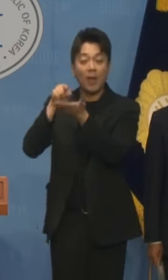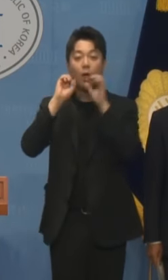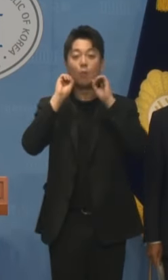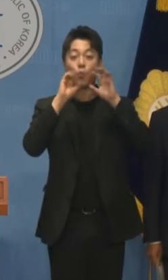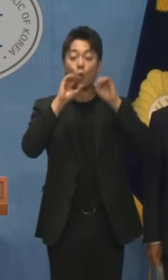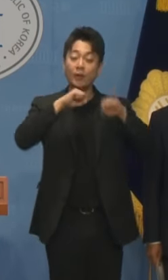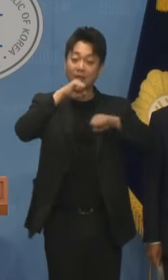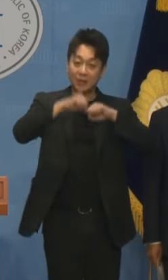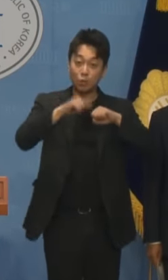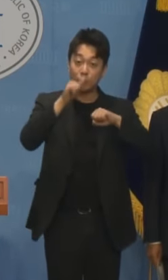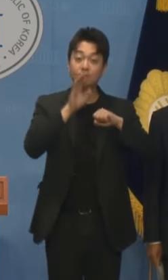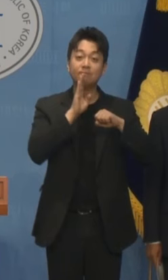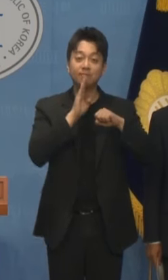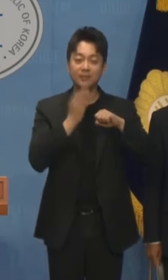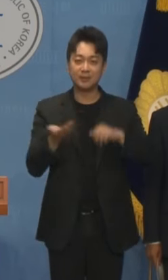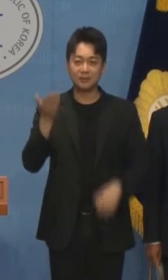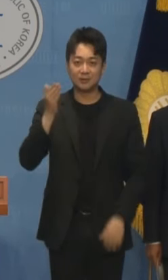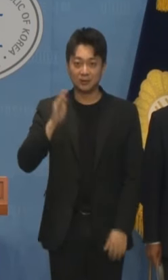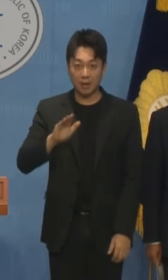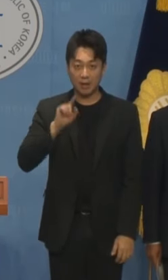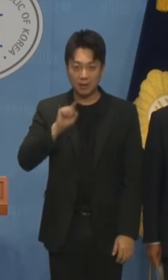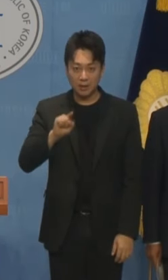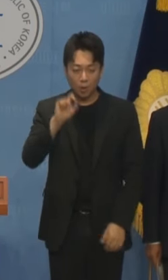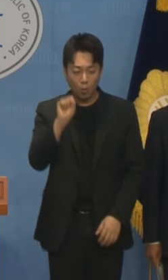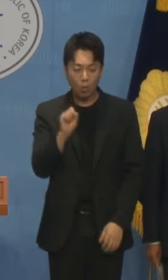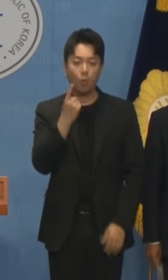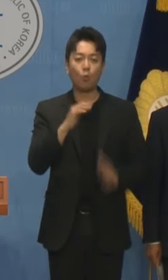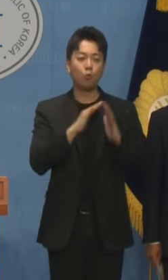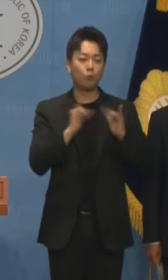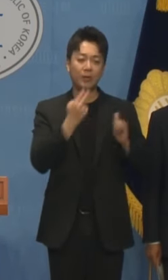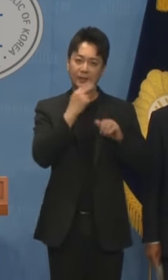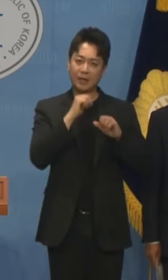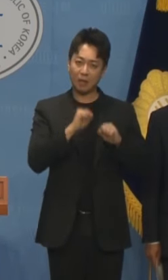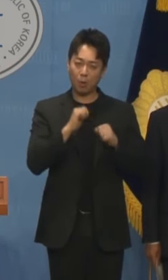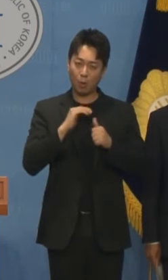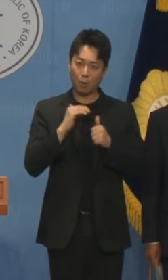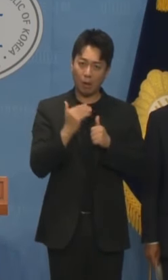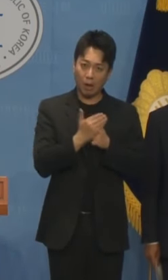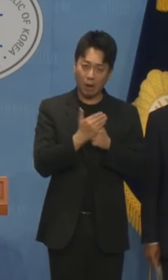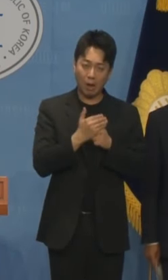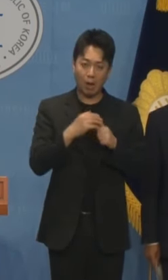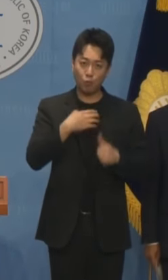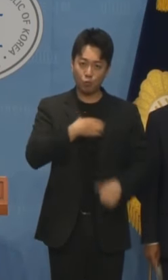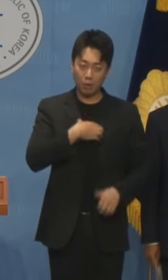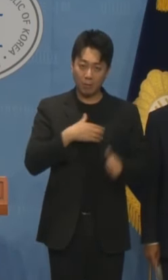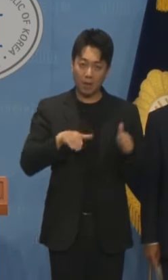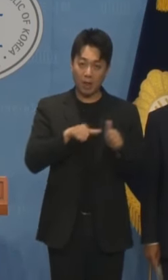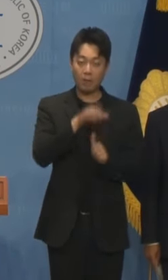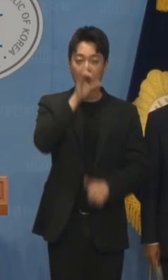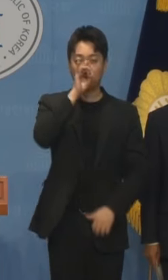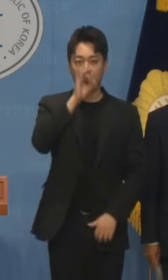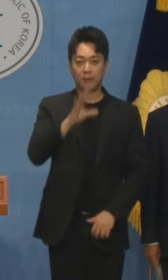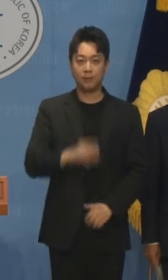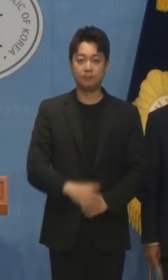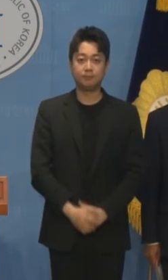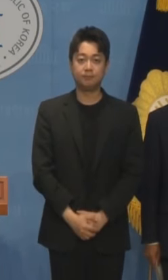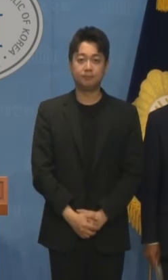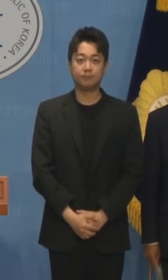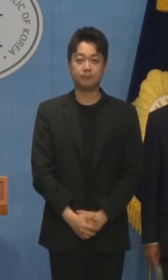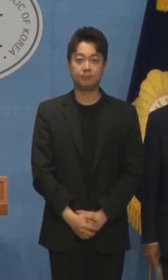생명을 위협하는 대북 전단 살포의 자유로 둔갑해서 안 됩니다 대북